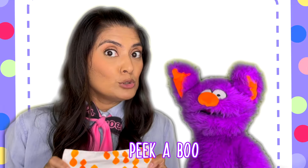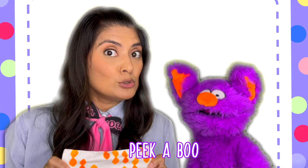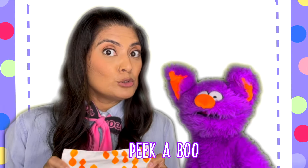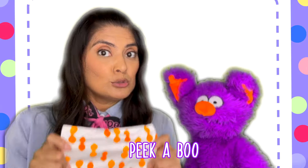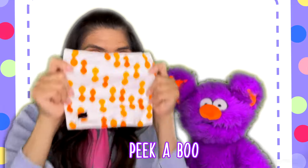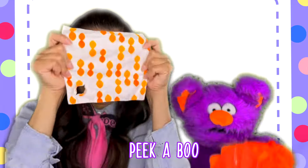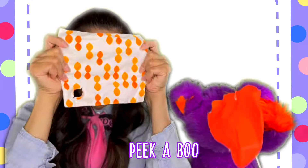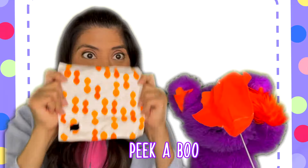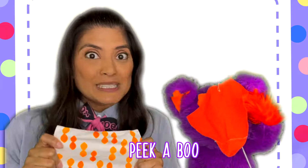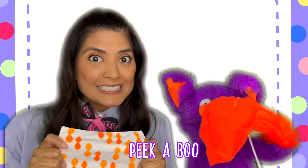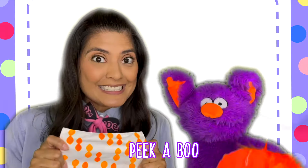Peekaboo,